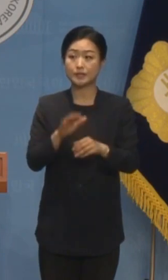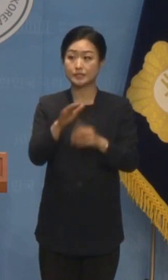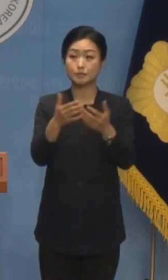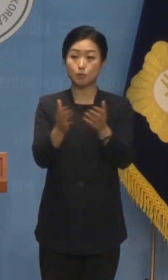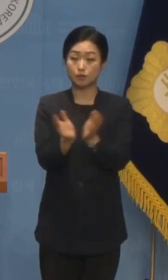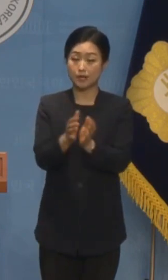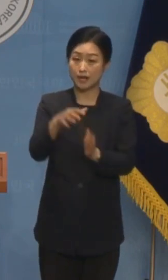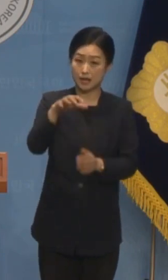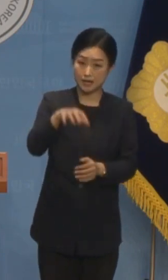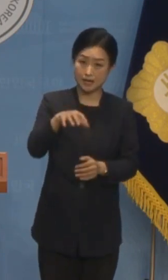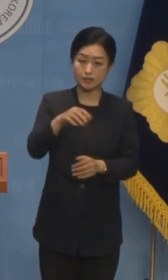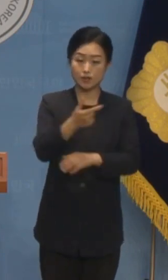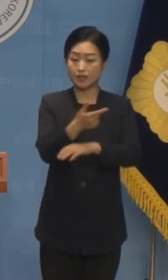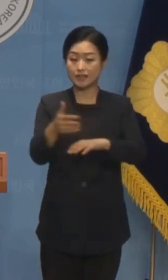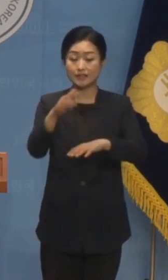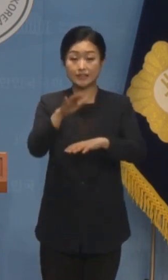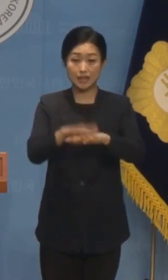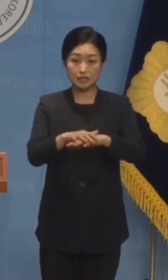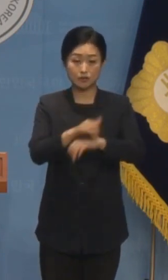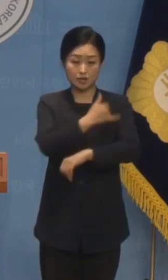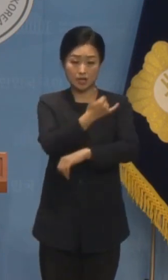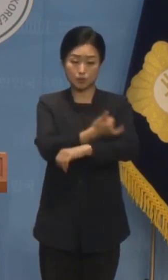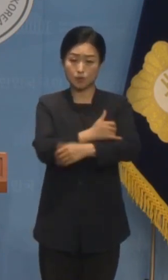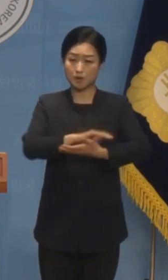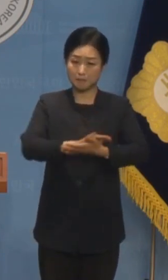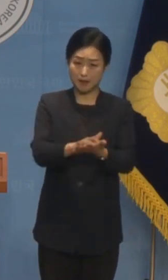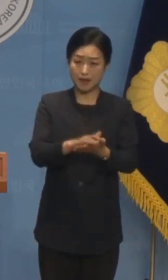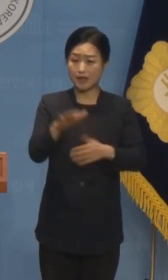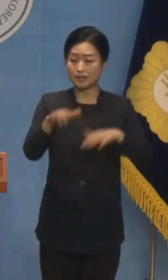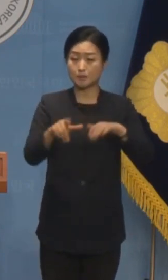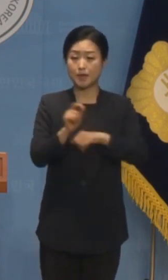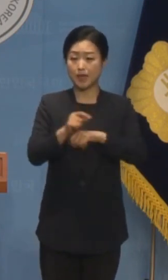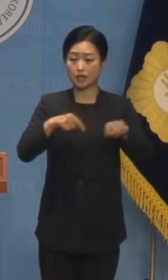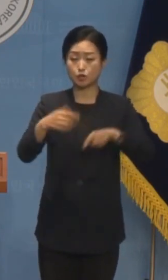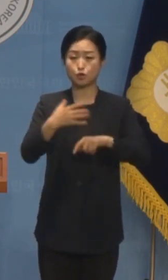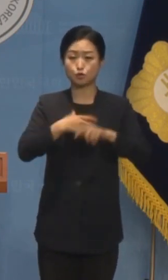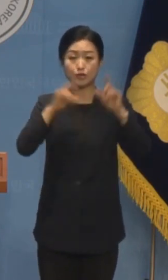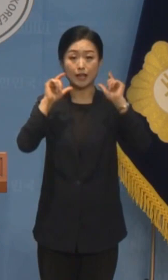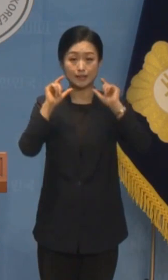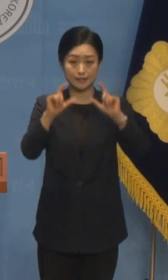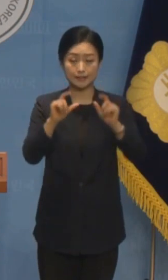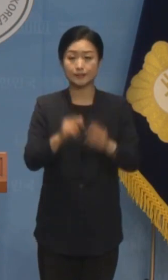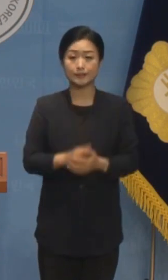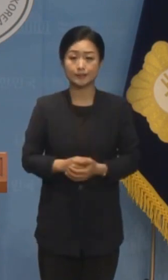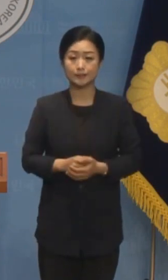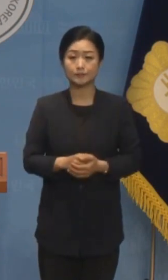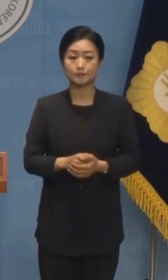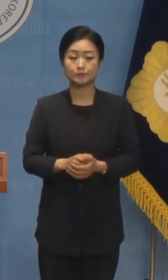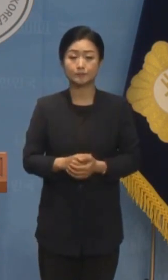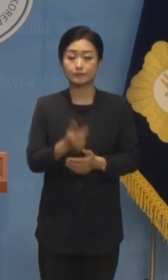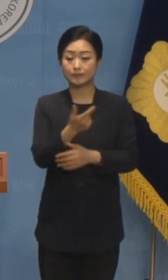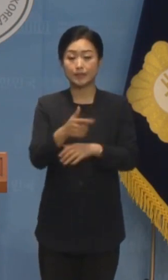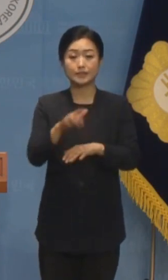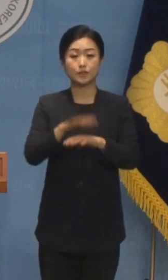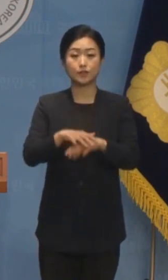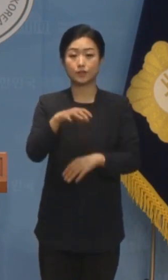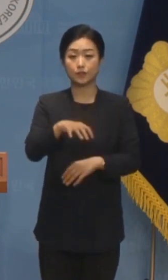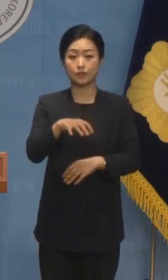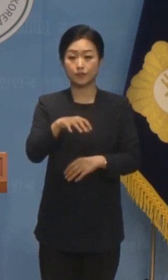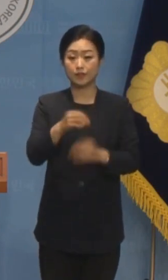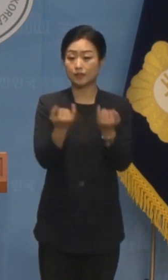진보당은 대전시에 용납될 수 없는 반인권, 차별 행정을 강력히 규탄합니다. 대전시는